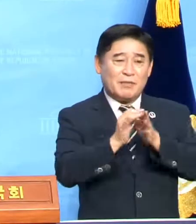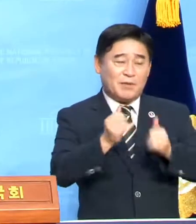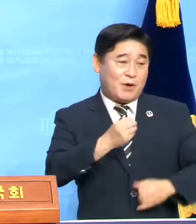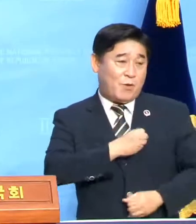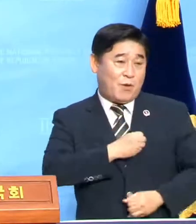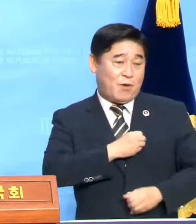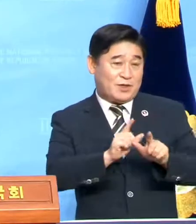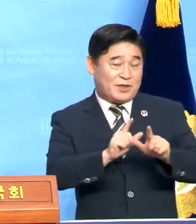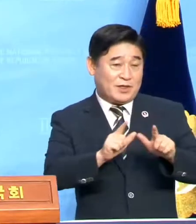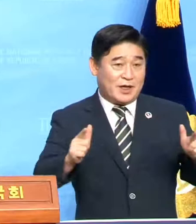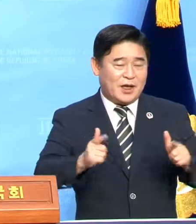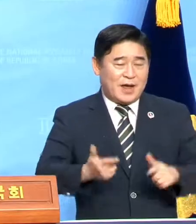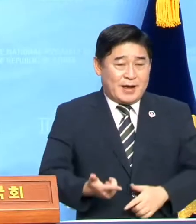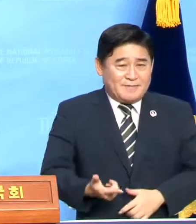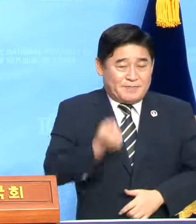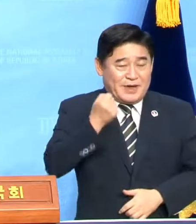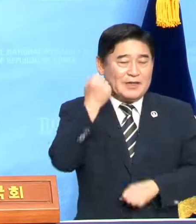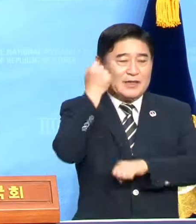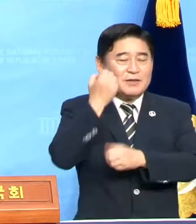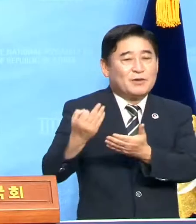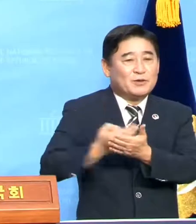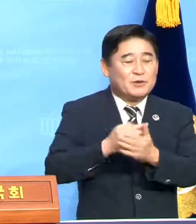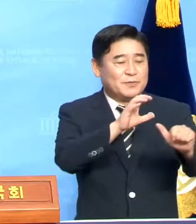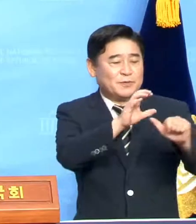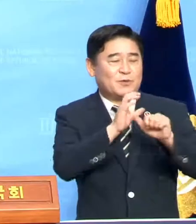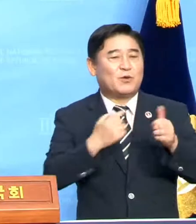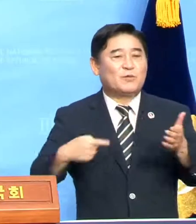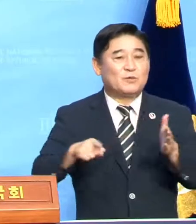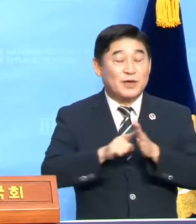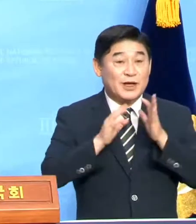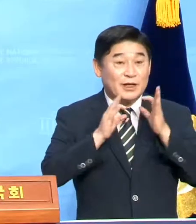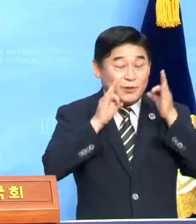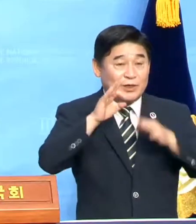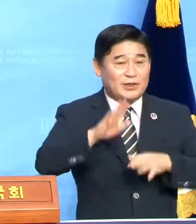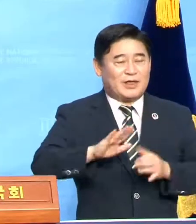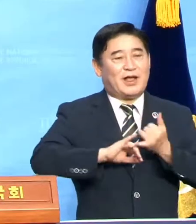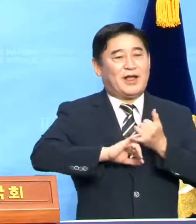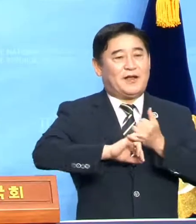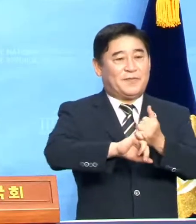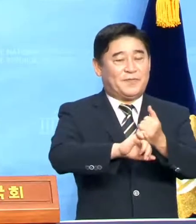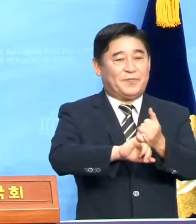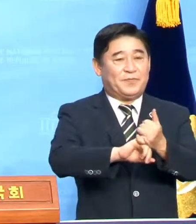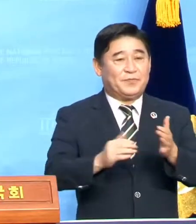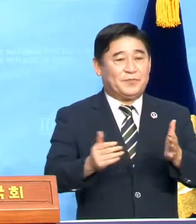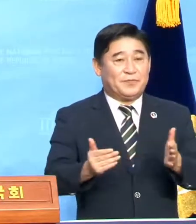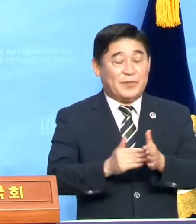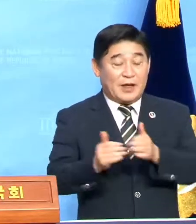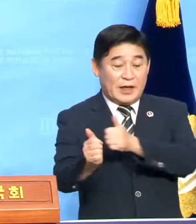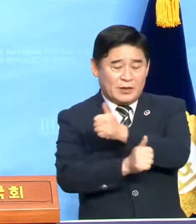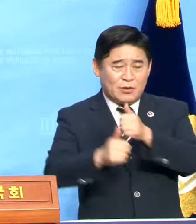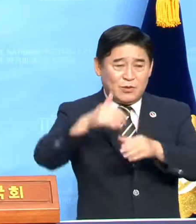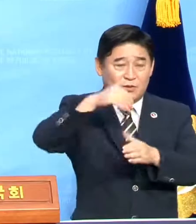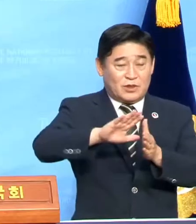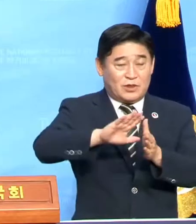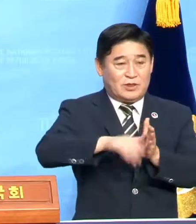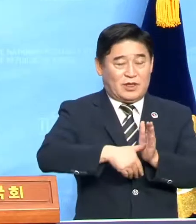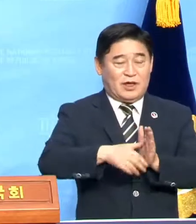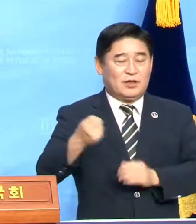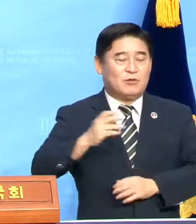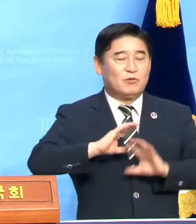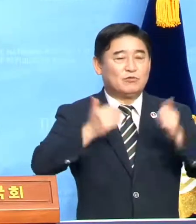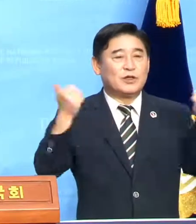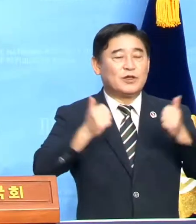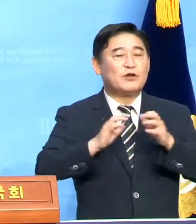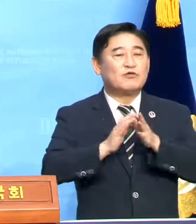당원들 께 하루빨리 기본소득 도입을 위해 쓰겠다 고 약속했습니다 총선에서 그리고 국회에서